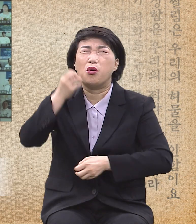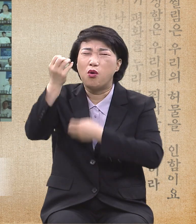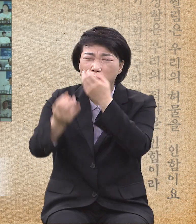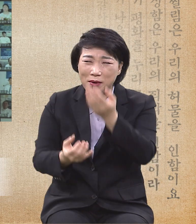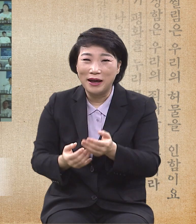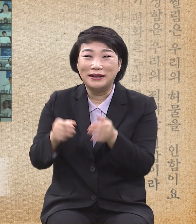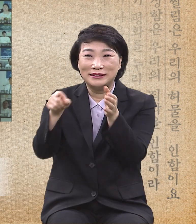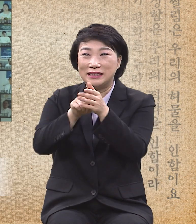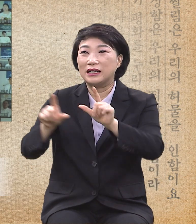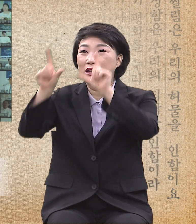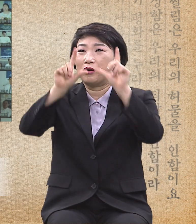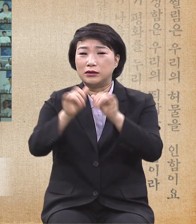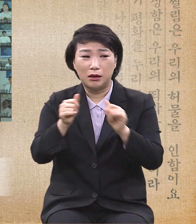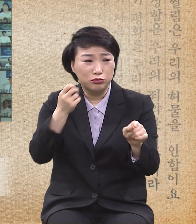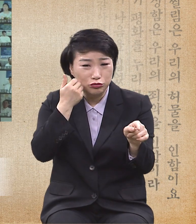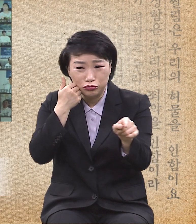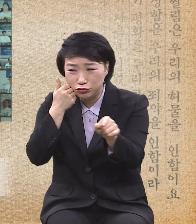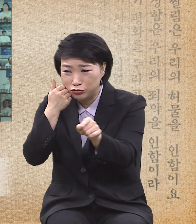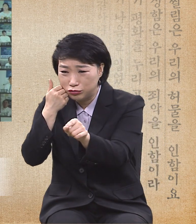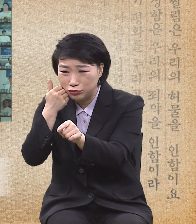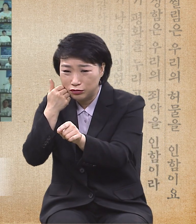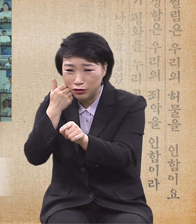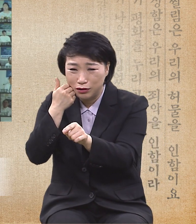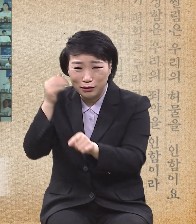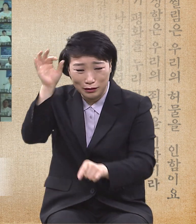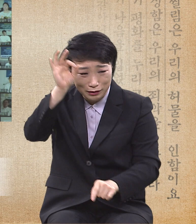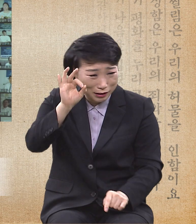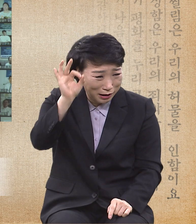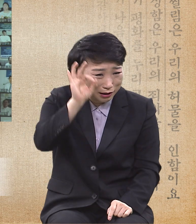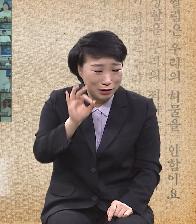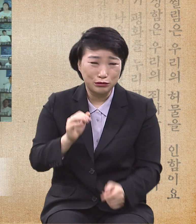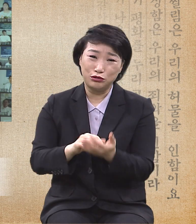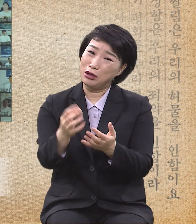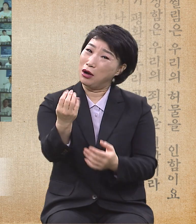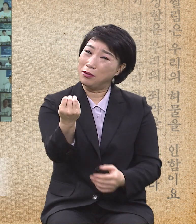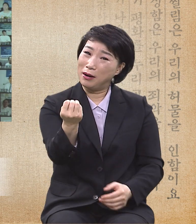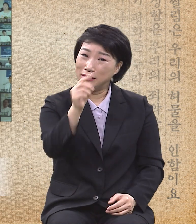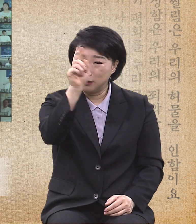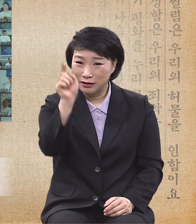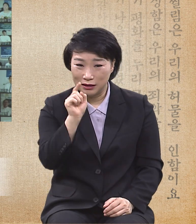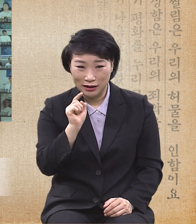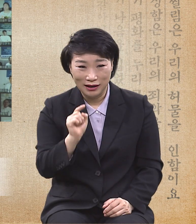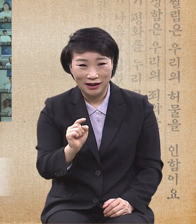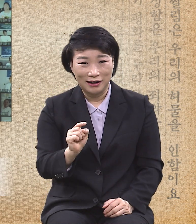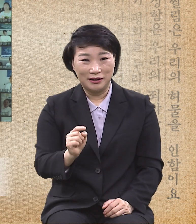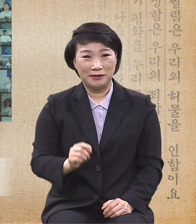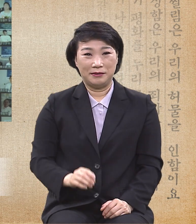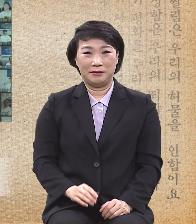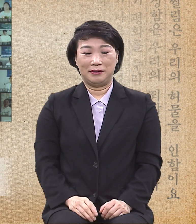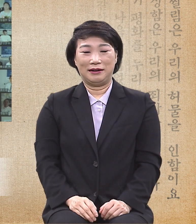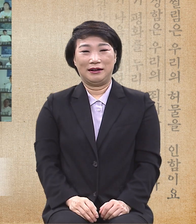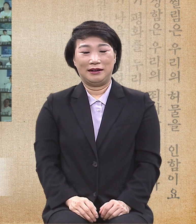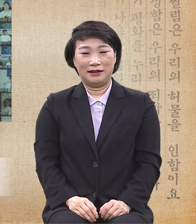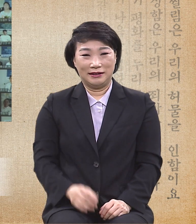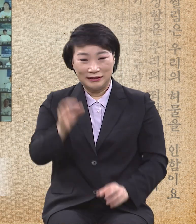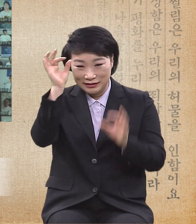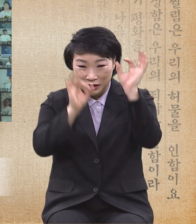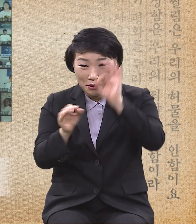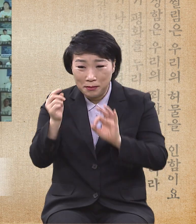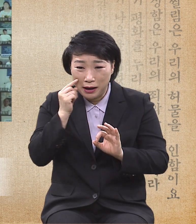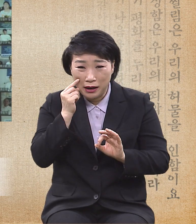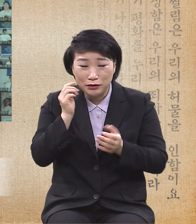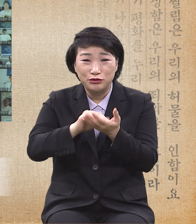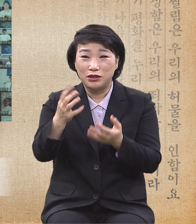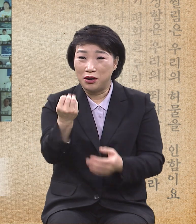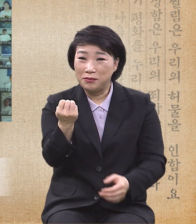고백으로 신앙생활하는 사람들이 찾아보면 얼마나 될까? 응? 찾아보면 응?